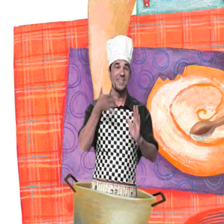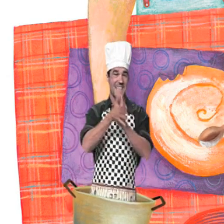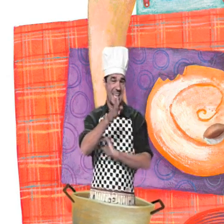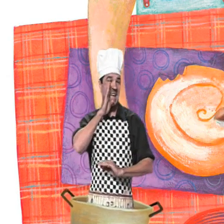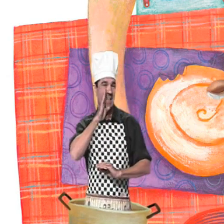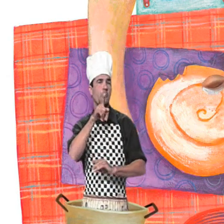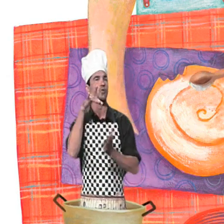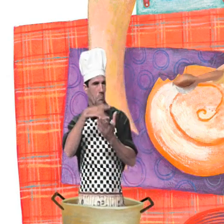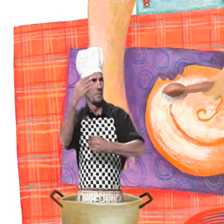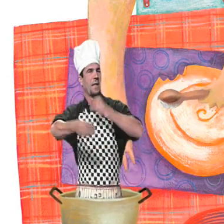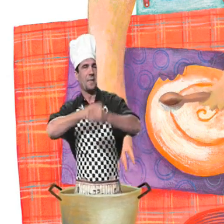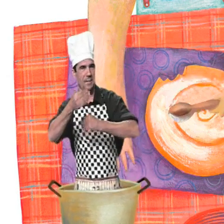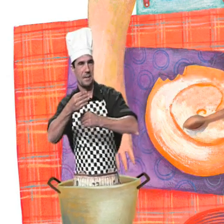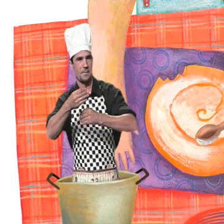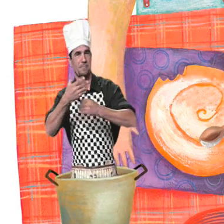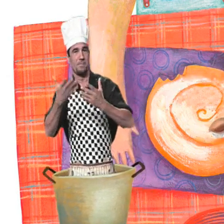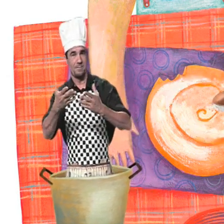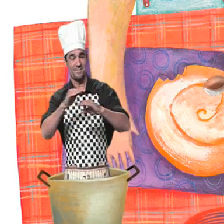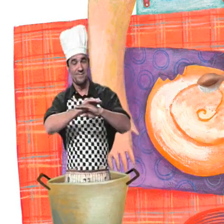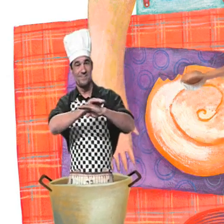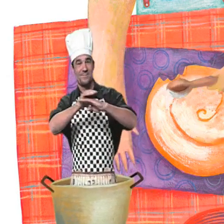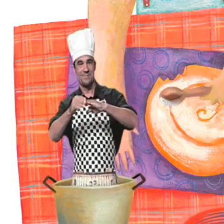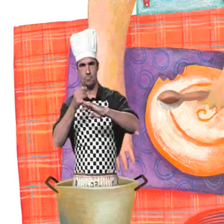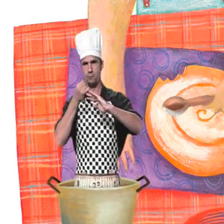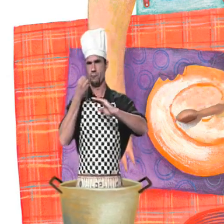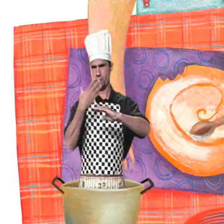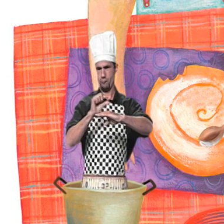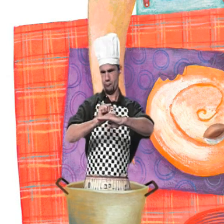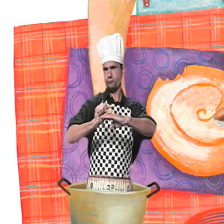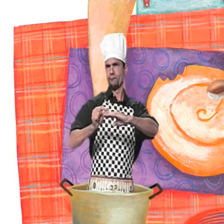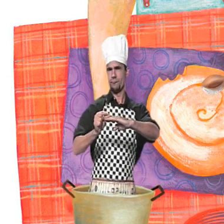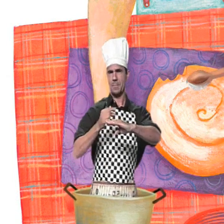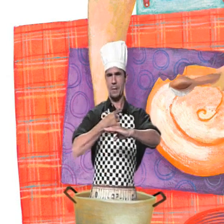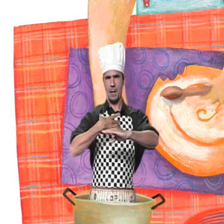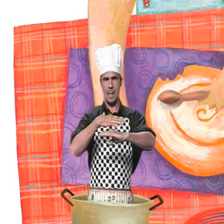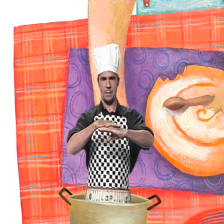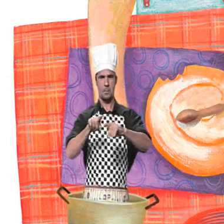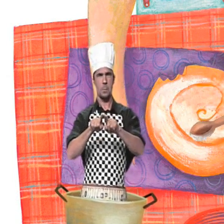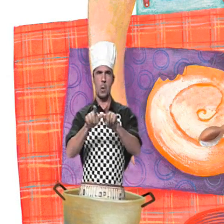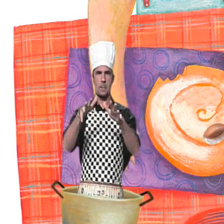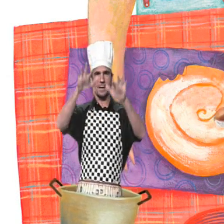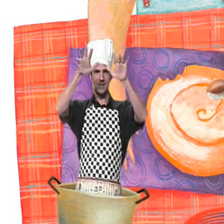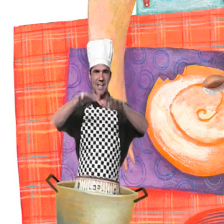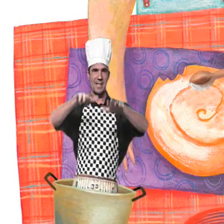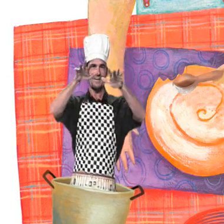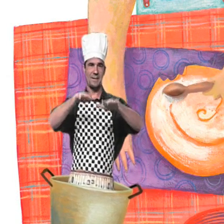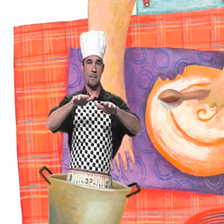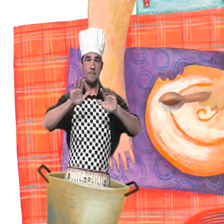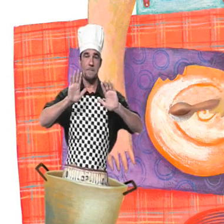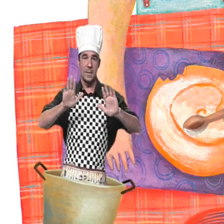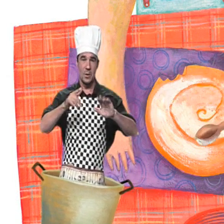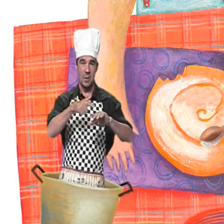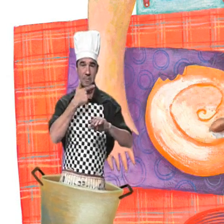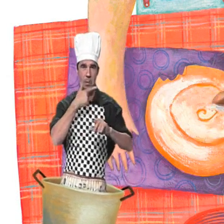Tal dit, tal fet. I n'hi va posar una bona capa al damunt, de manera que van quedar com a